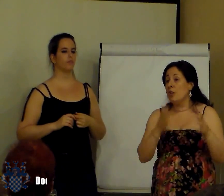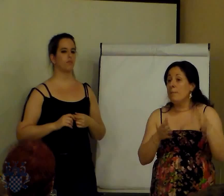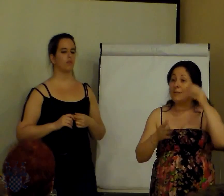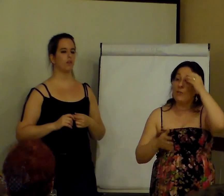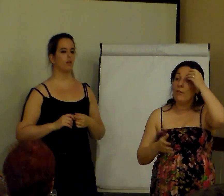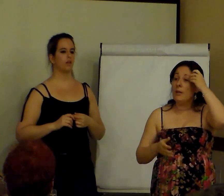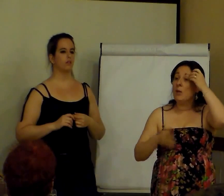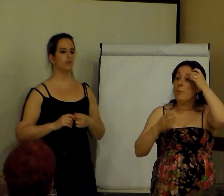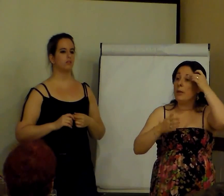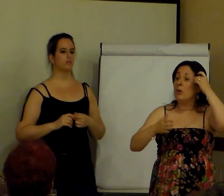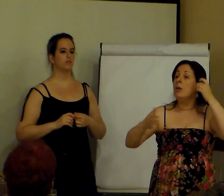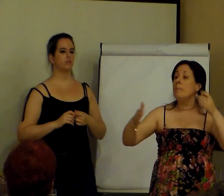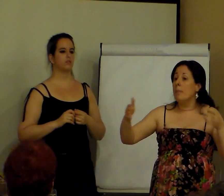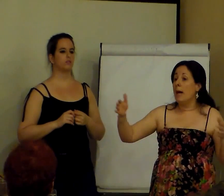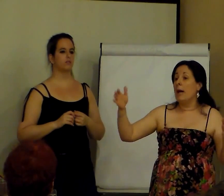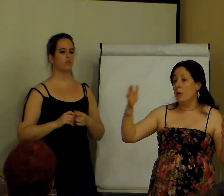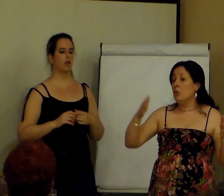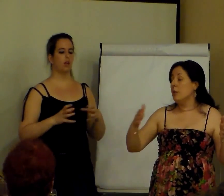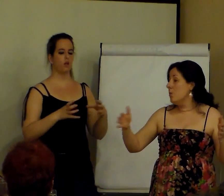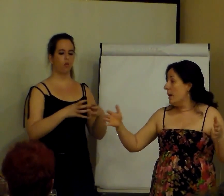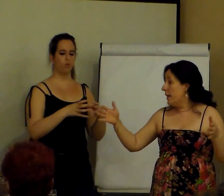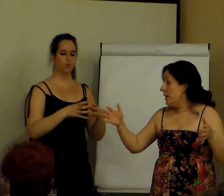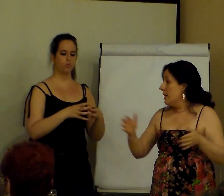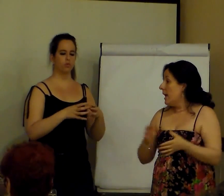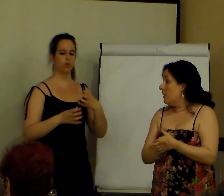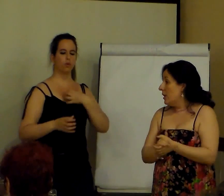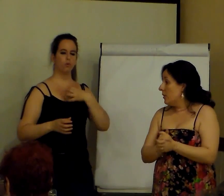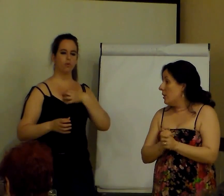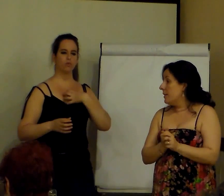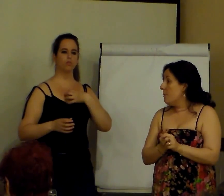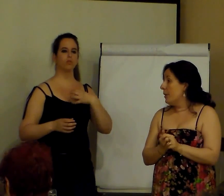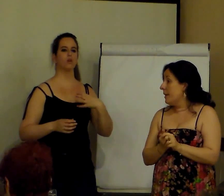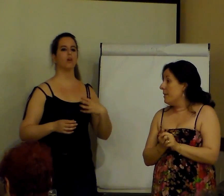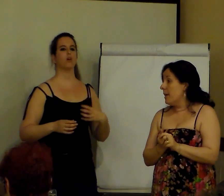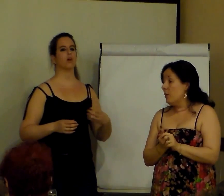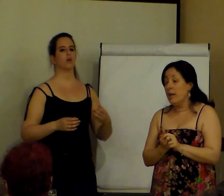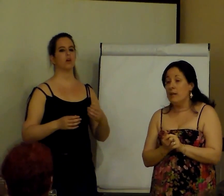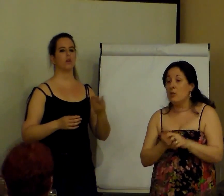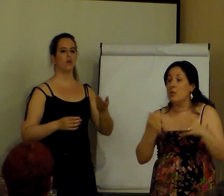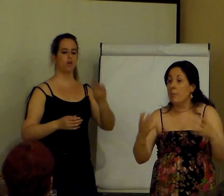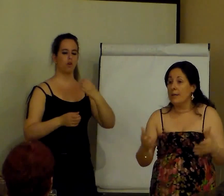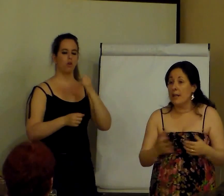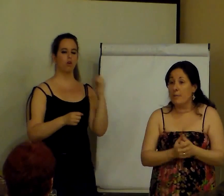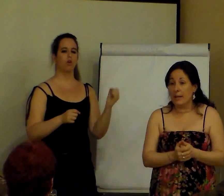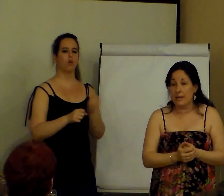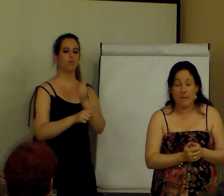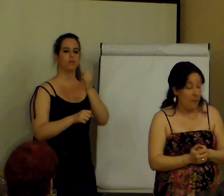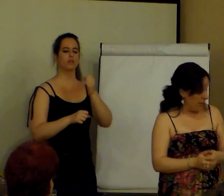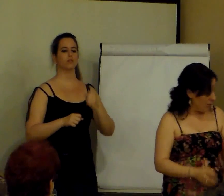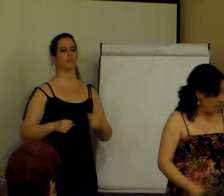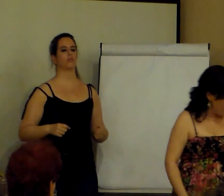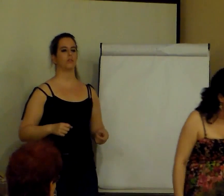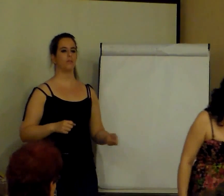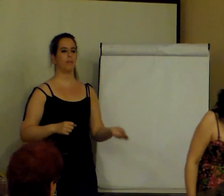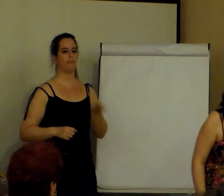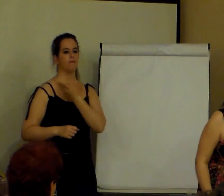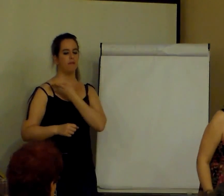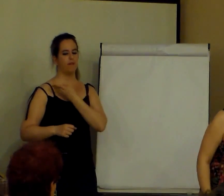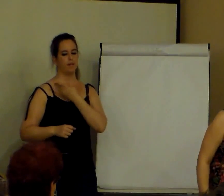curso ya empezó en febrero, pero va a continuar a lo largo del tiempo hasta mediados de año. Se puede seguir participando,